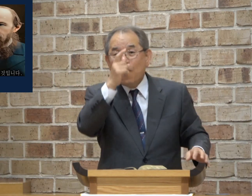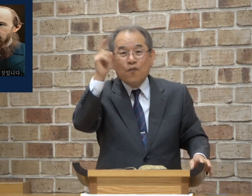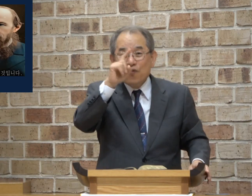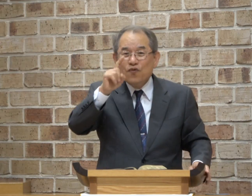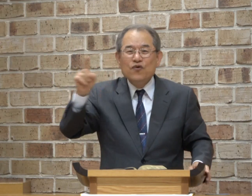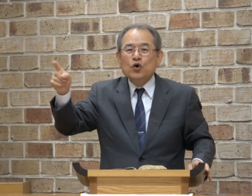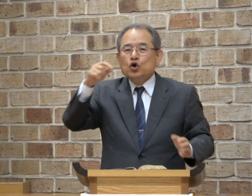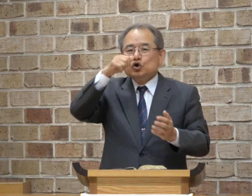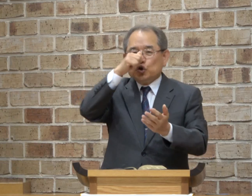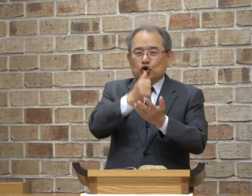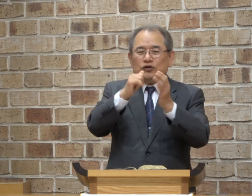그는